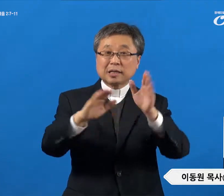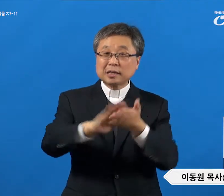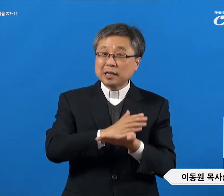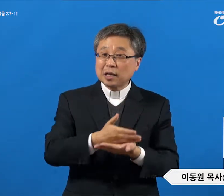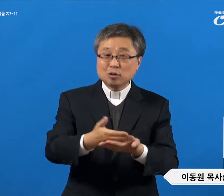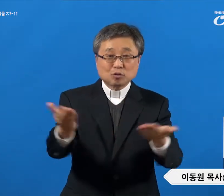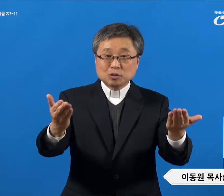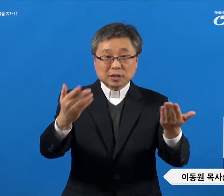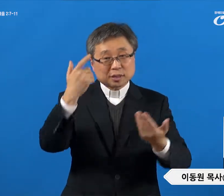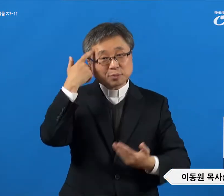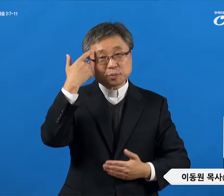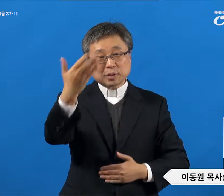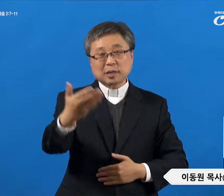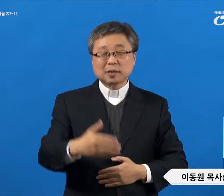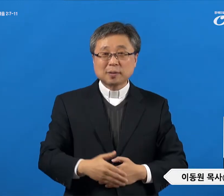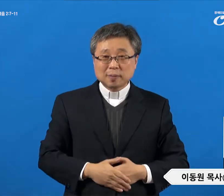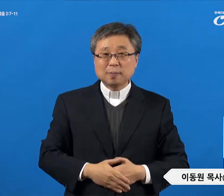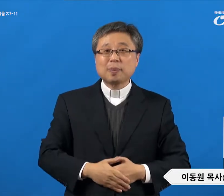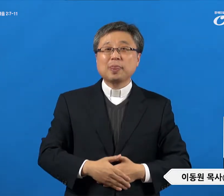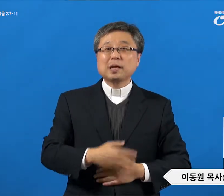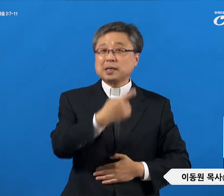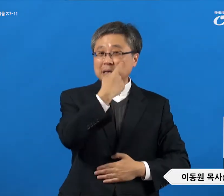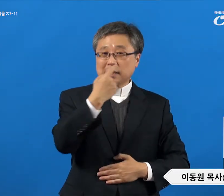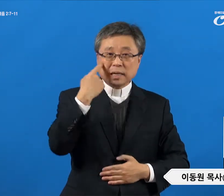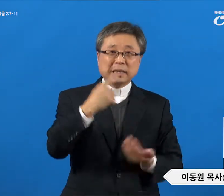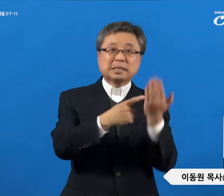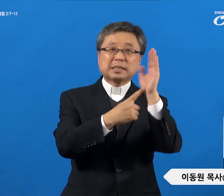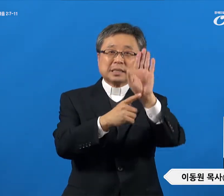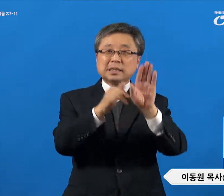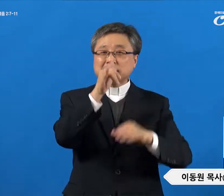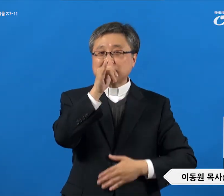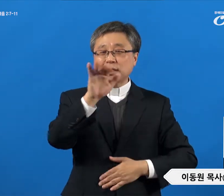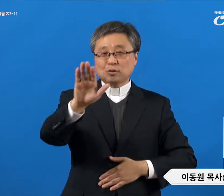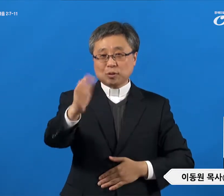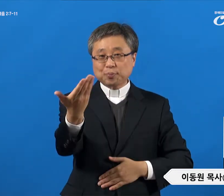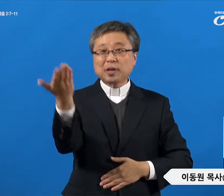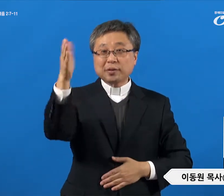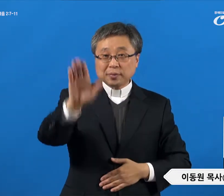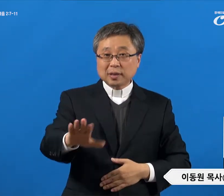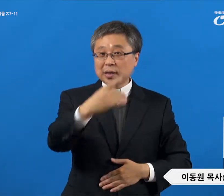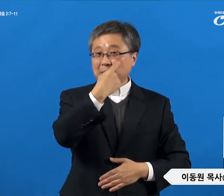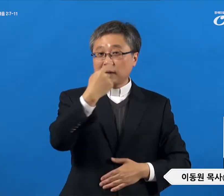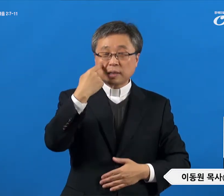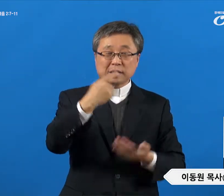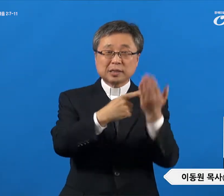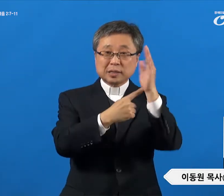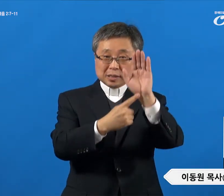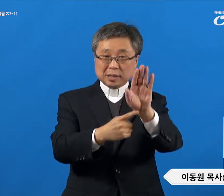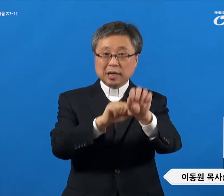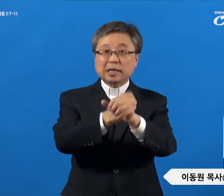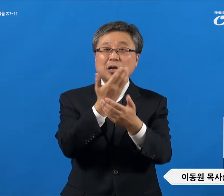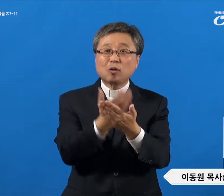주시겠습니까? 간증이 있어야 돼, 간증. 근데 간증해달라고 하면 간증이 뭔가?